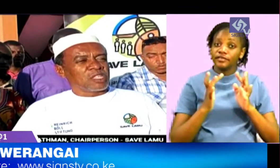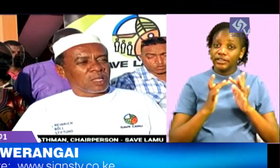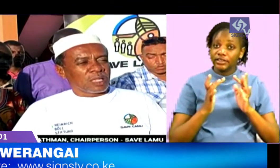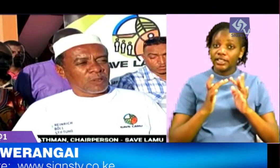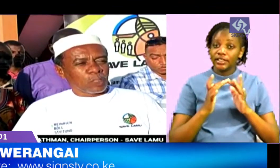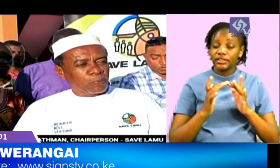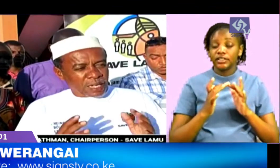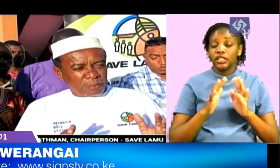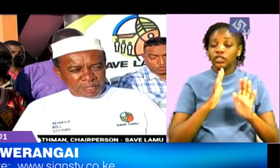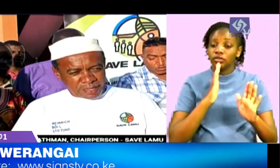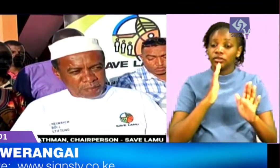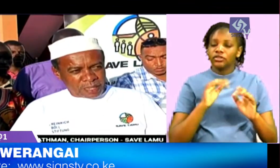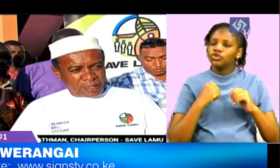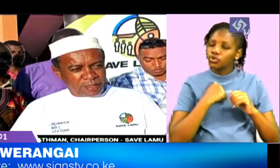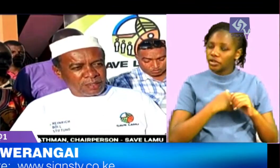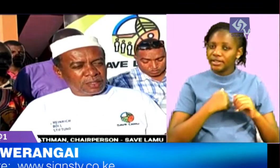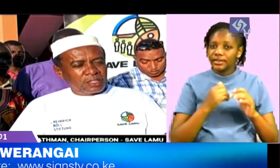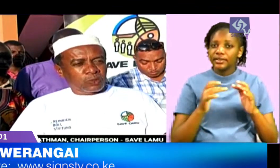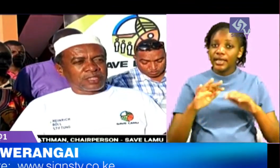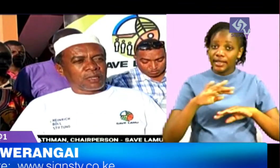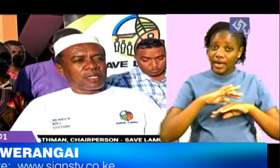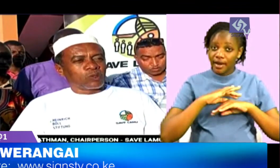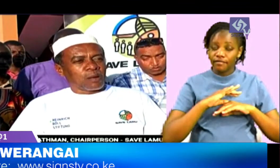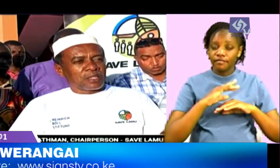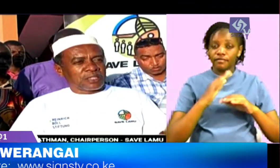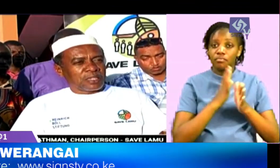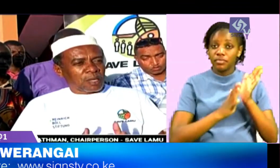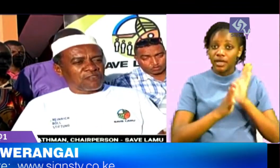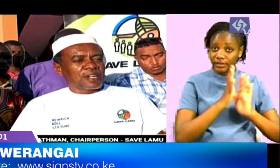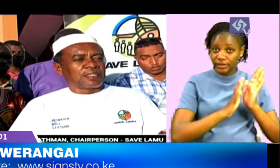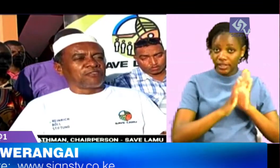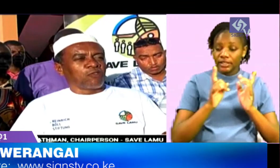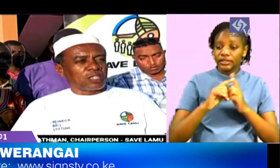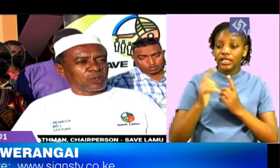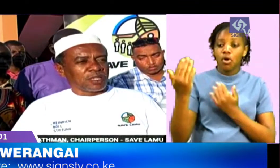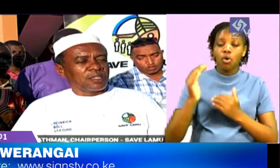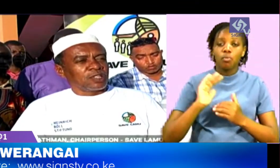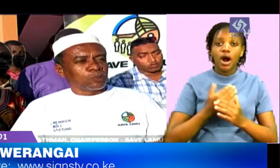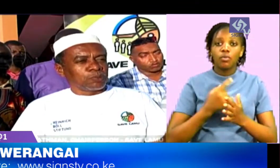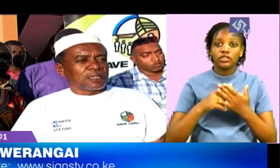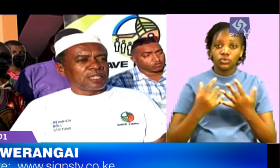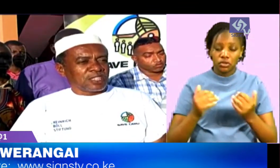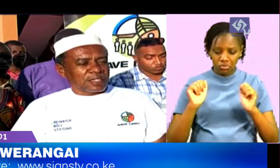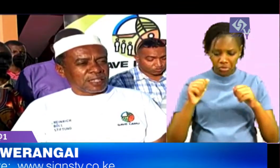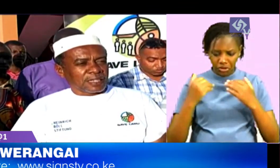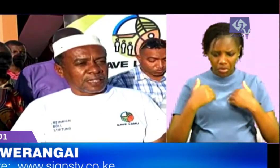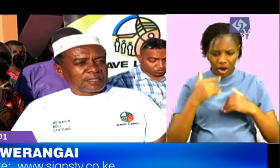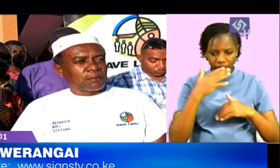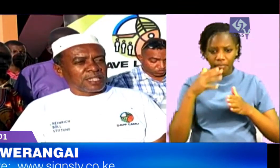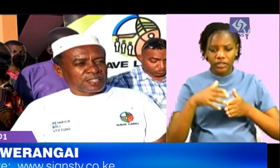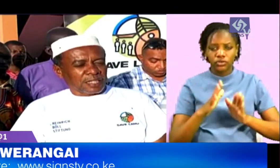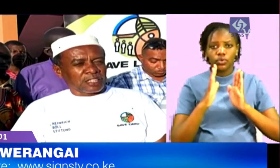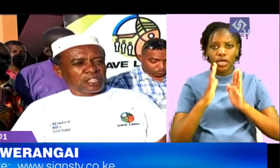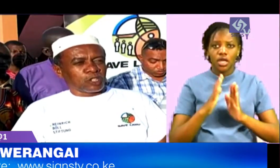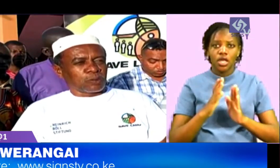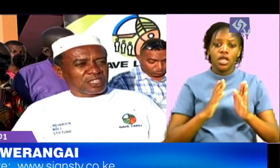tumefanyiwa na wenye kupanga miradi kama hii. Tulitamani kwamba njia mwafaka zifuatwe kupitia sheria na katiba na sera zilizopo za